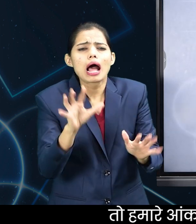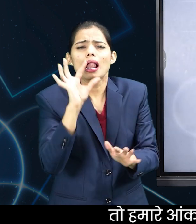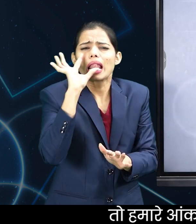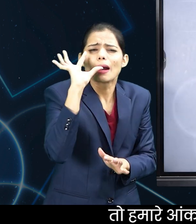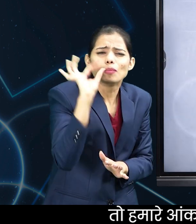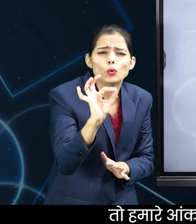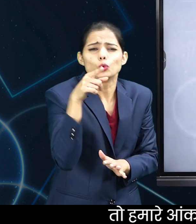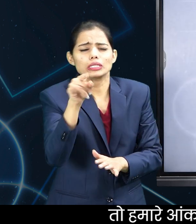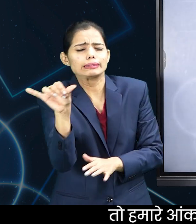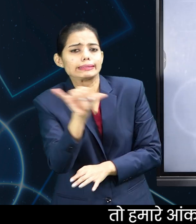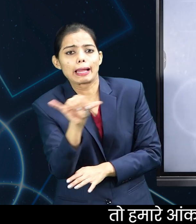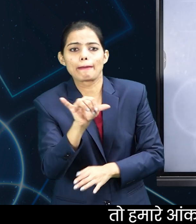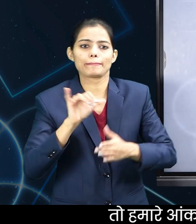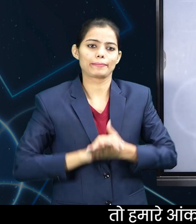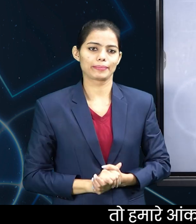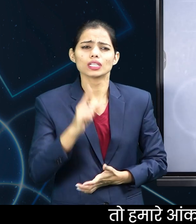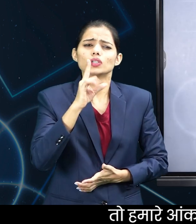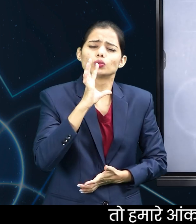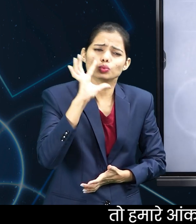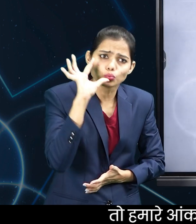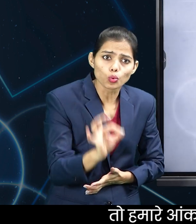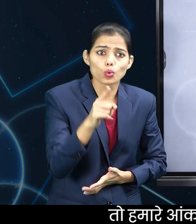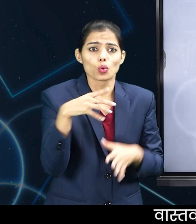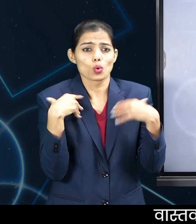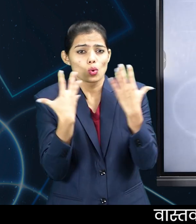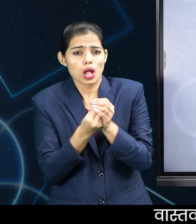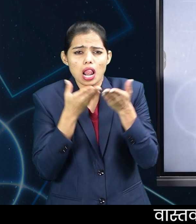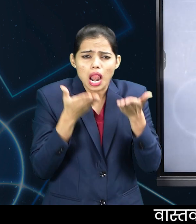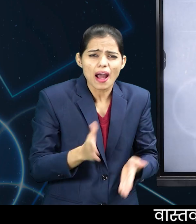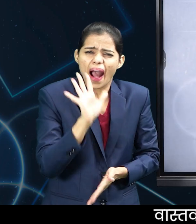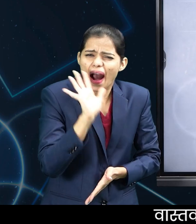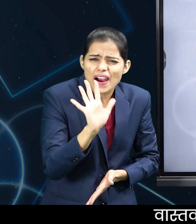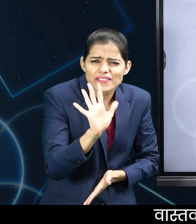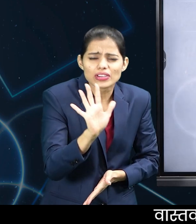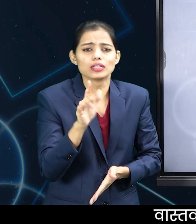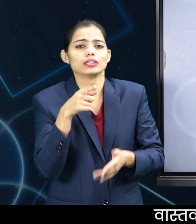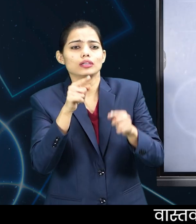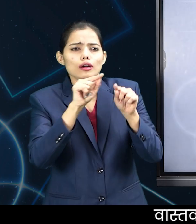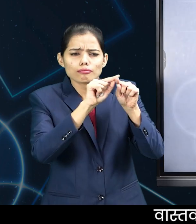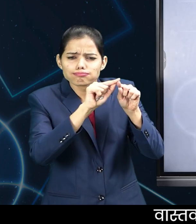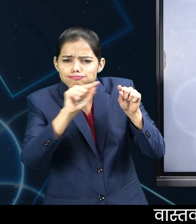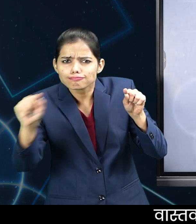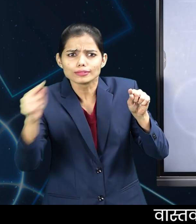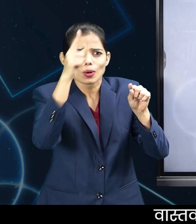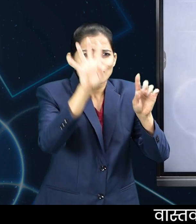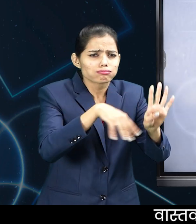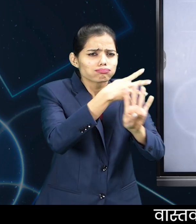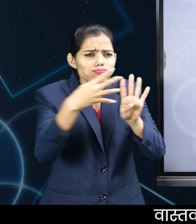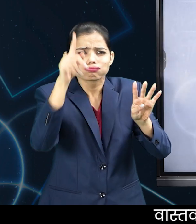लेकिन सापेक्ष दूरियां वही रहेगी। वास्तव में अब हमारे पास समतल पर सभी